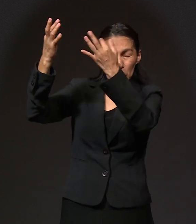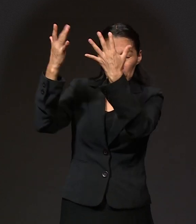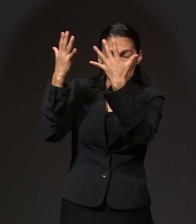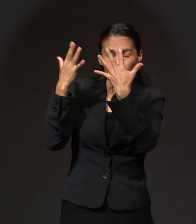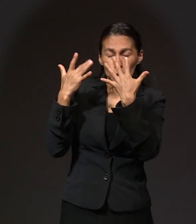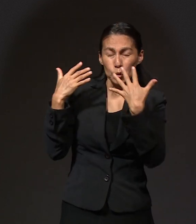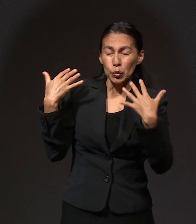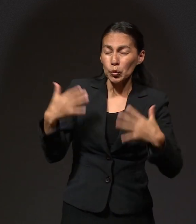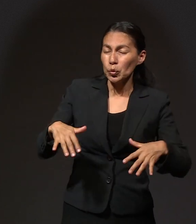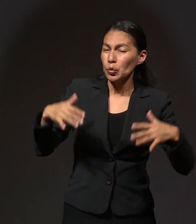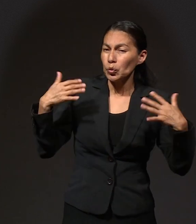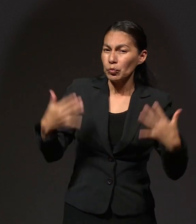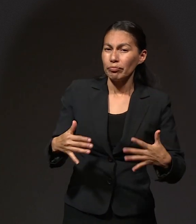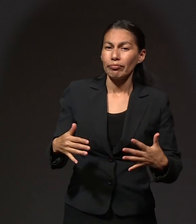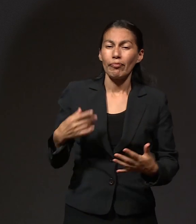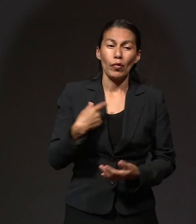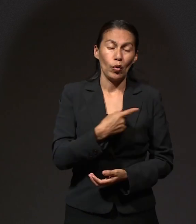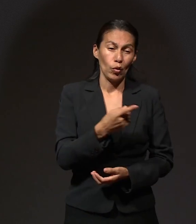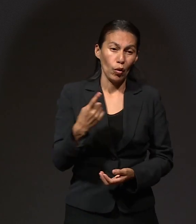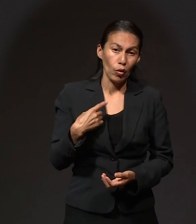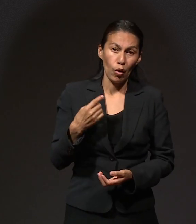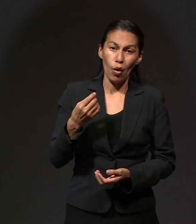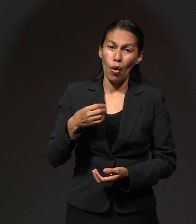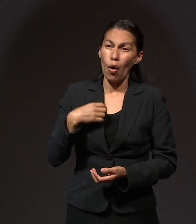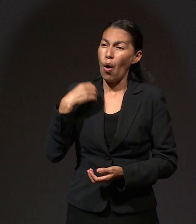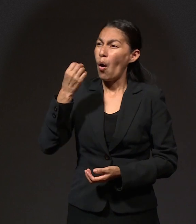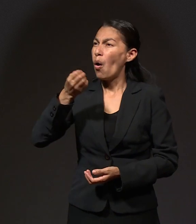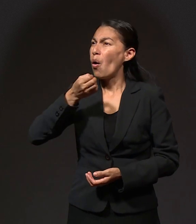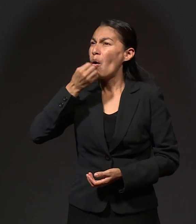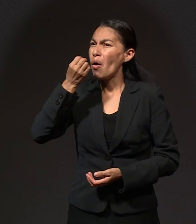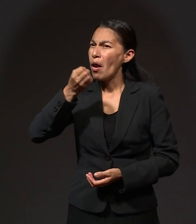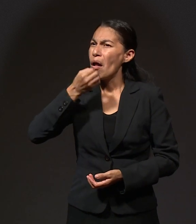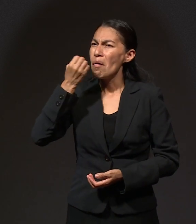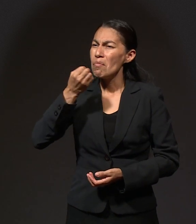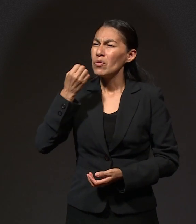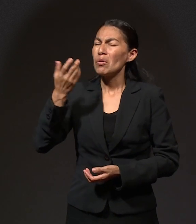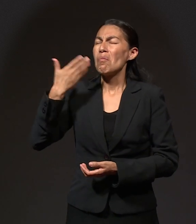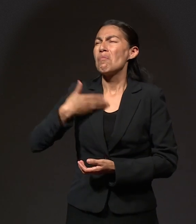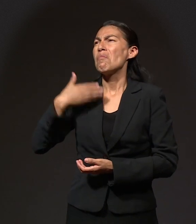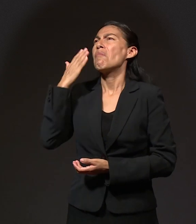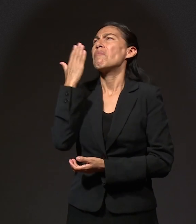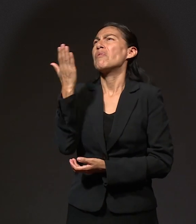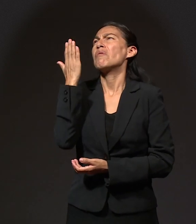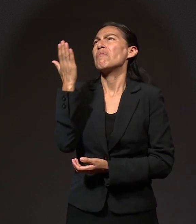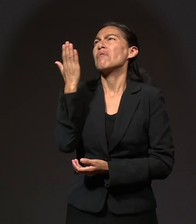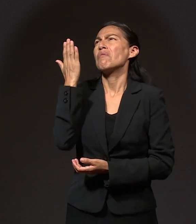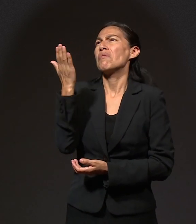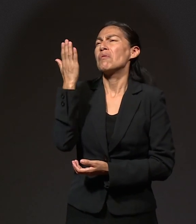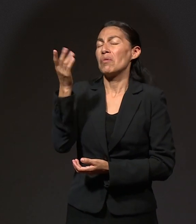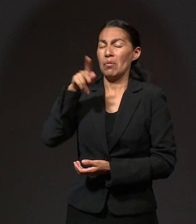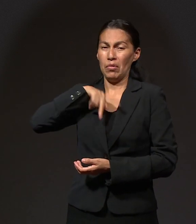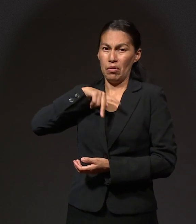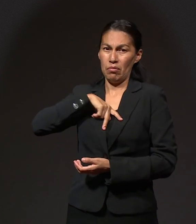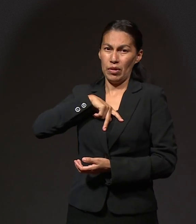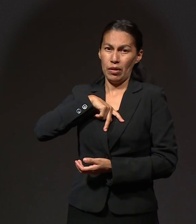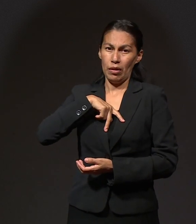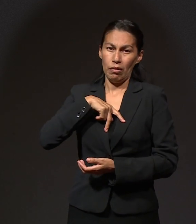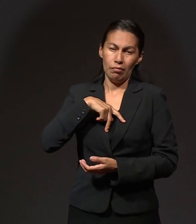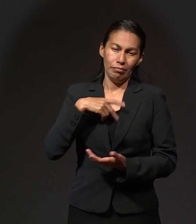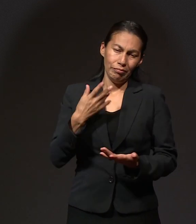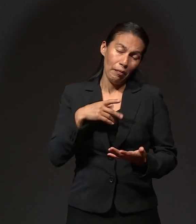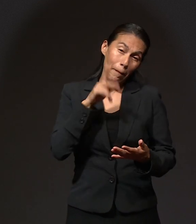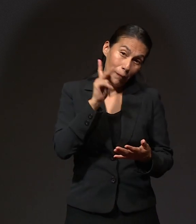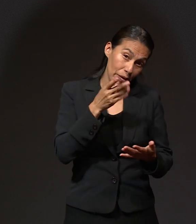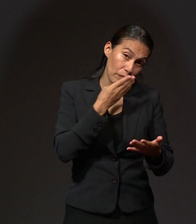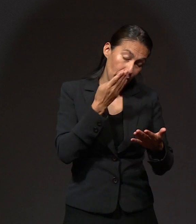abrimos la palabra, van a ser oraciones egoístas. Porque cuando vamos a la palabra, ese libro nos va a llevar a una vida de oración por